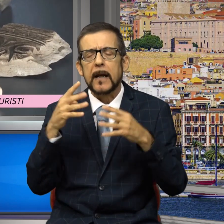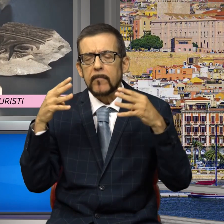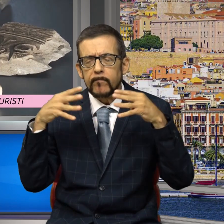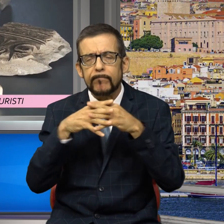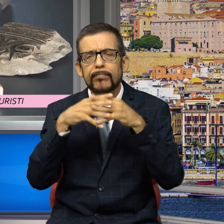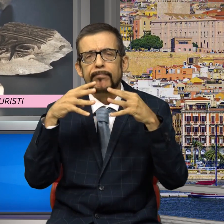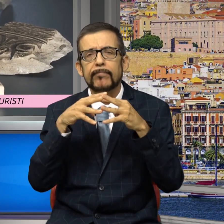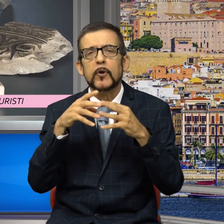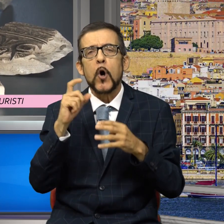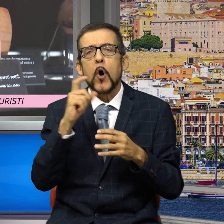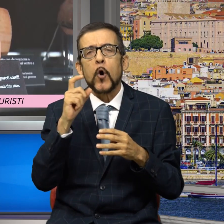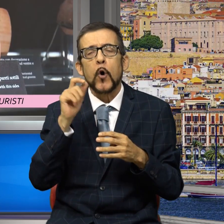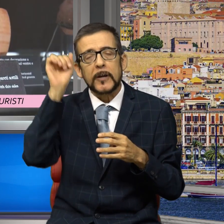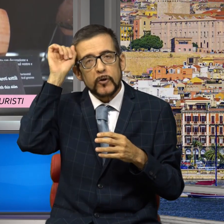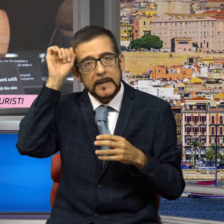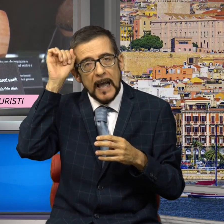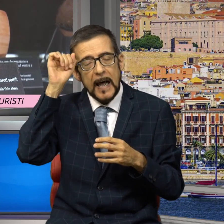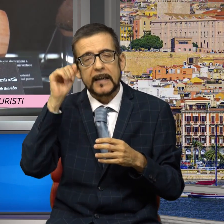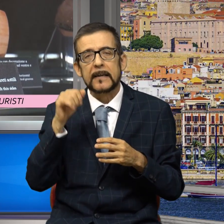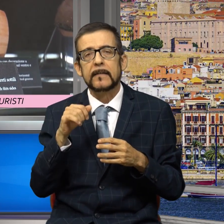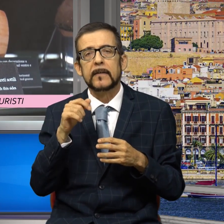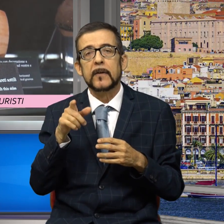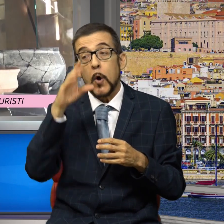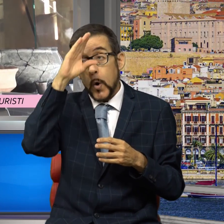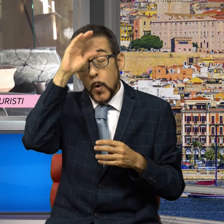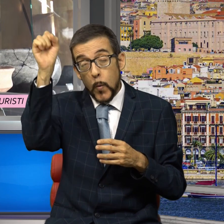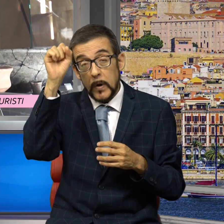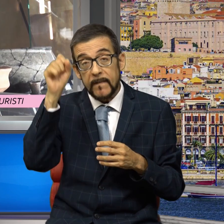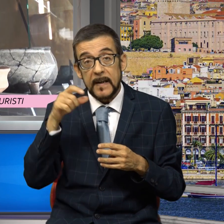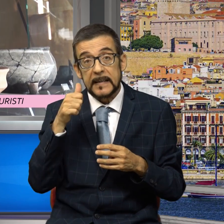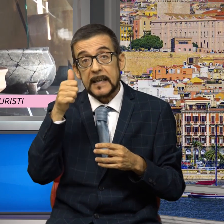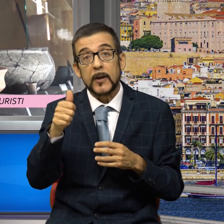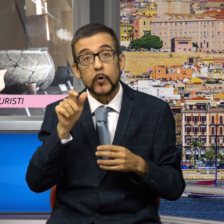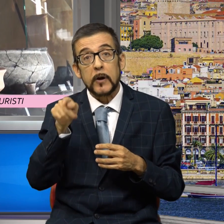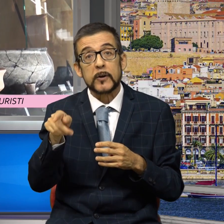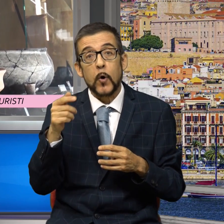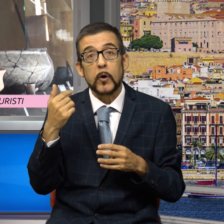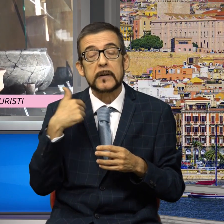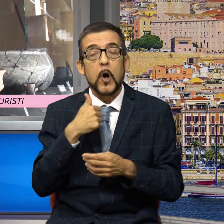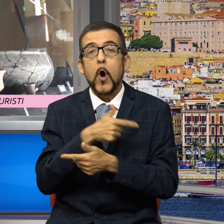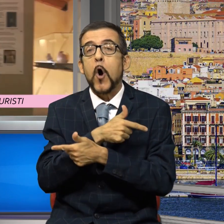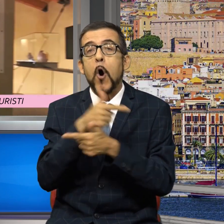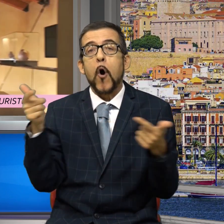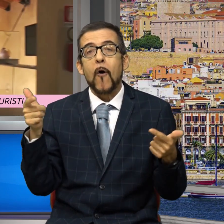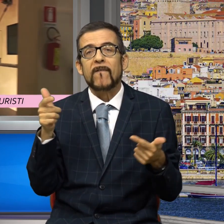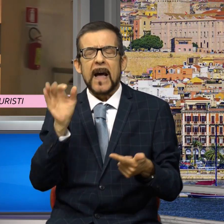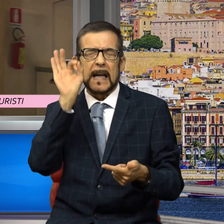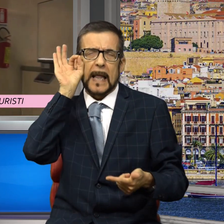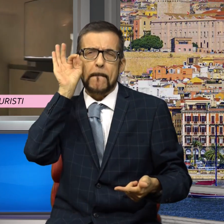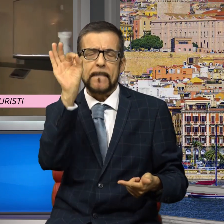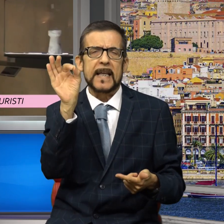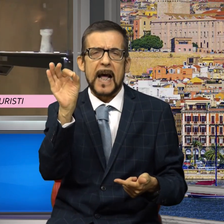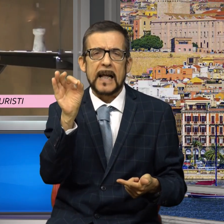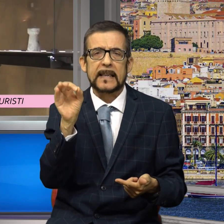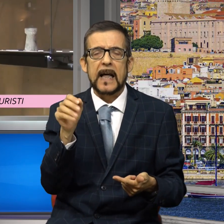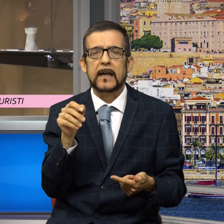codici sardi. E allora ecco che l'università nei giorni scorsi è scesa in campo con un'offerta mirata, cristallizzata